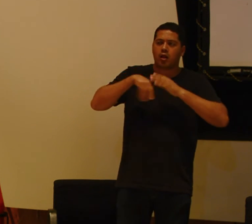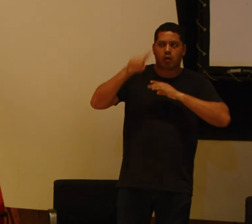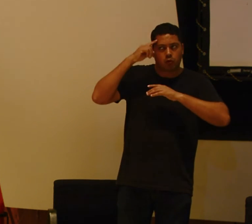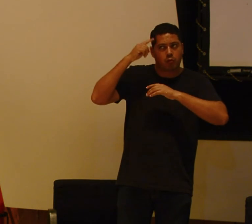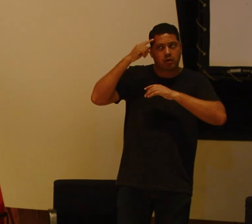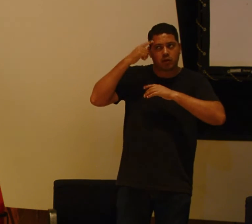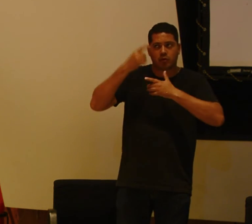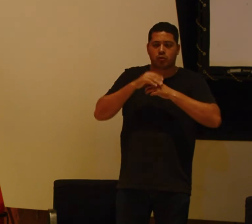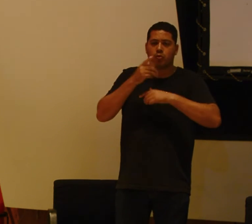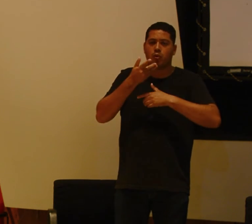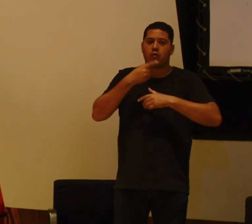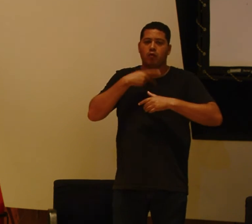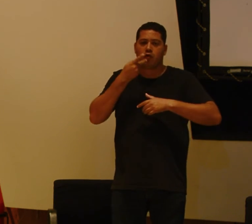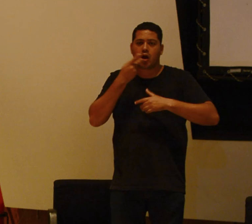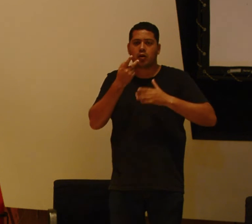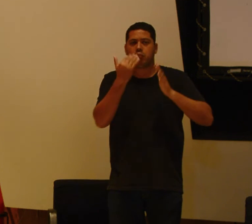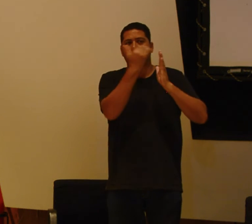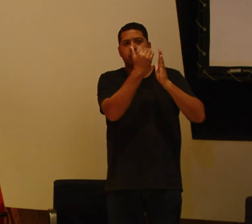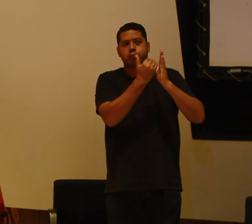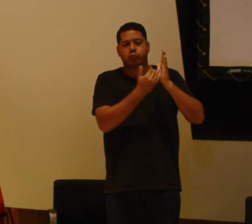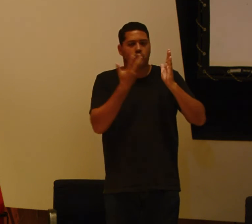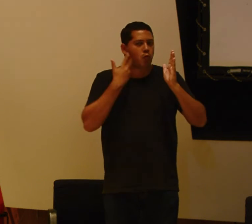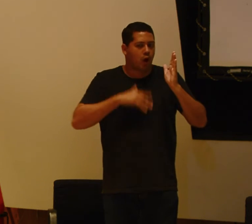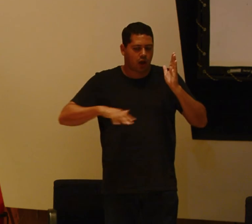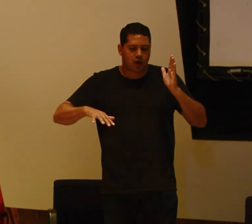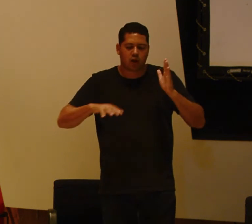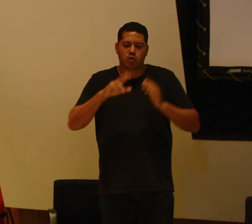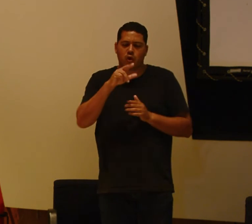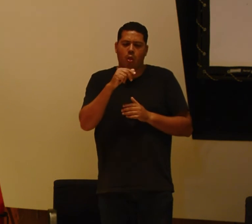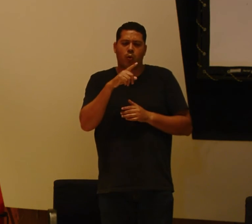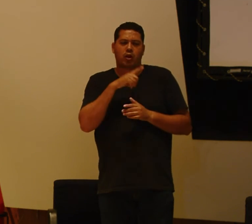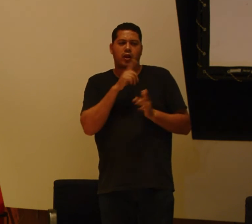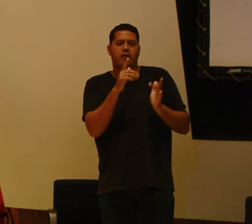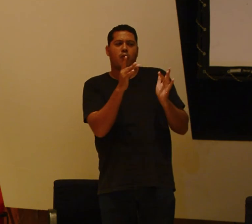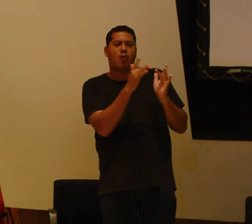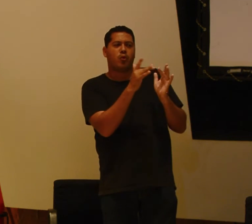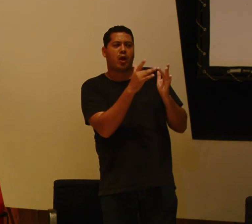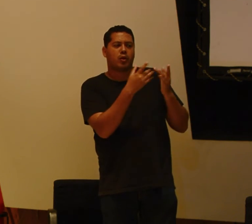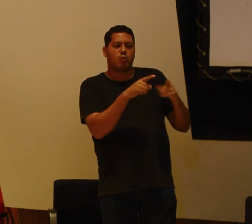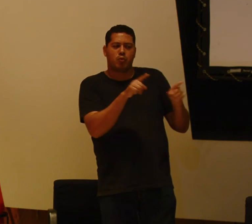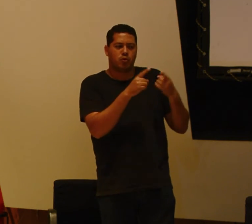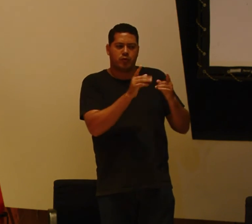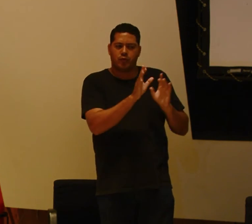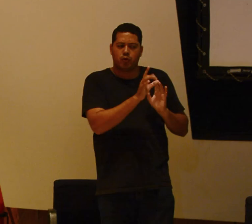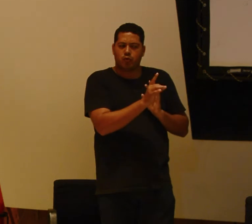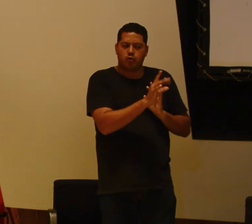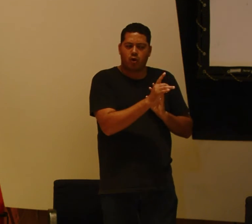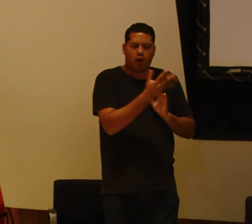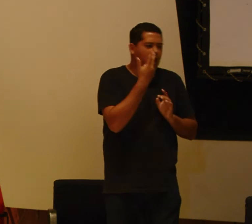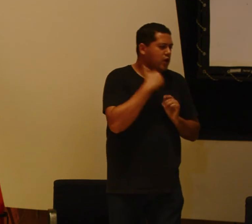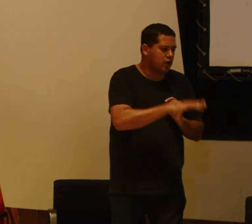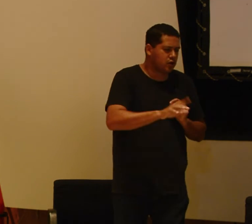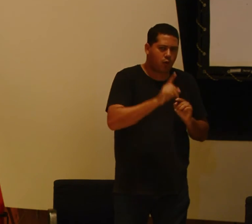uma abordagem musical para uma criança que nunca teve acesso ao aprendizado musical, não só uma criança, gente, qualquer indivíduo, a gente